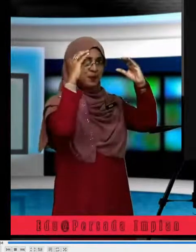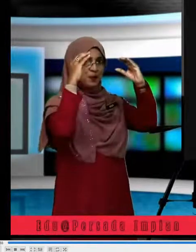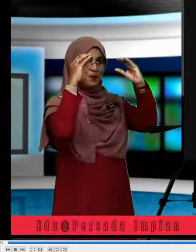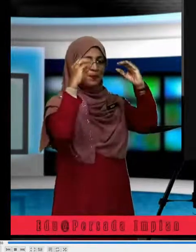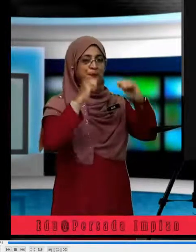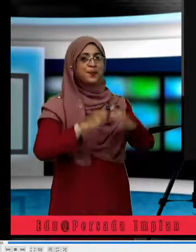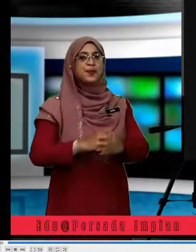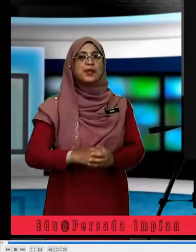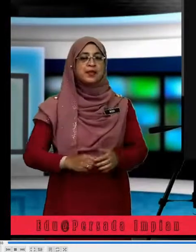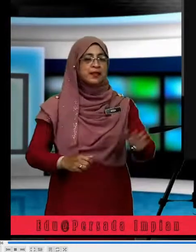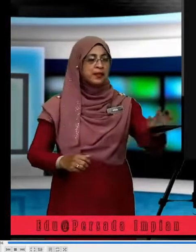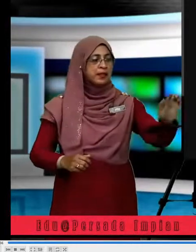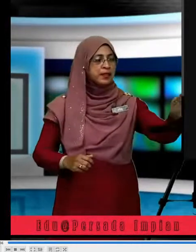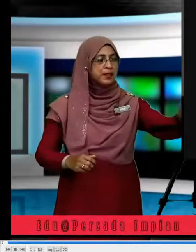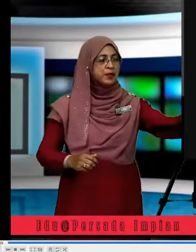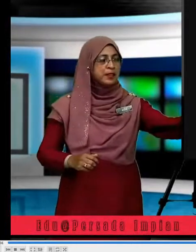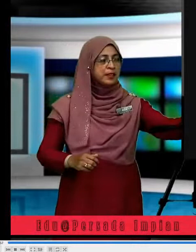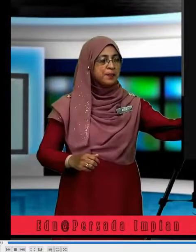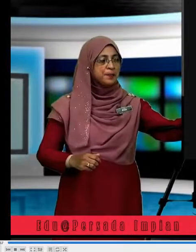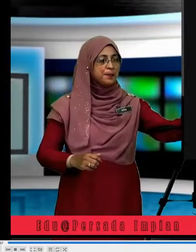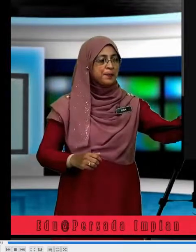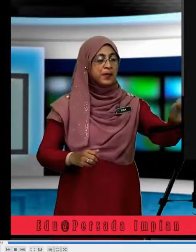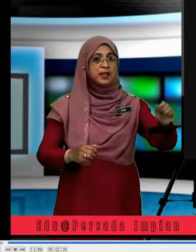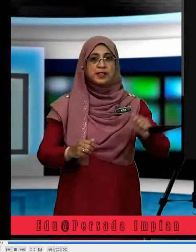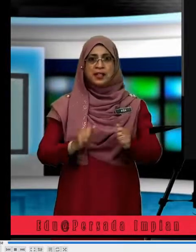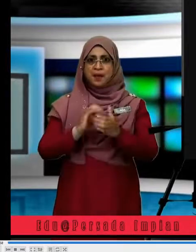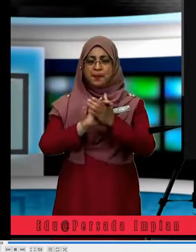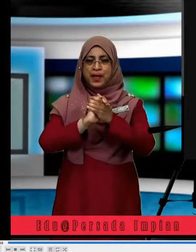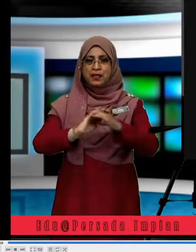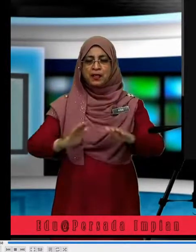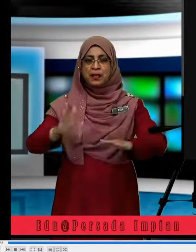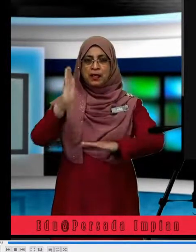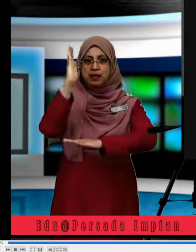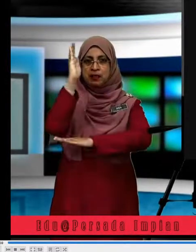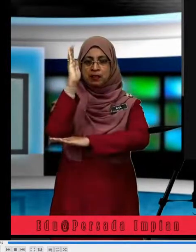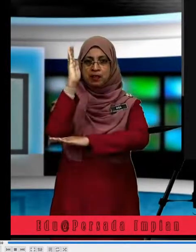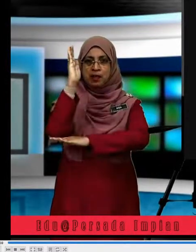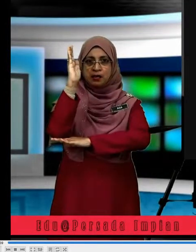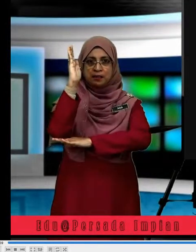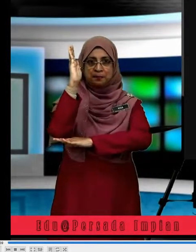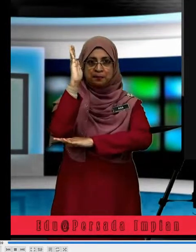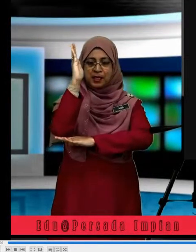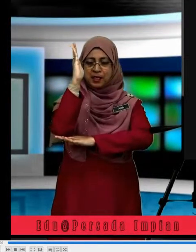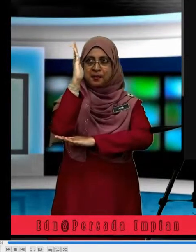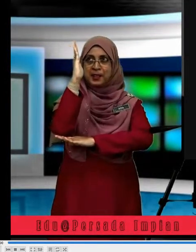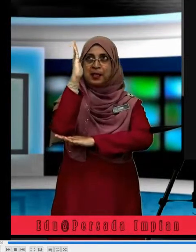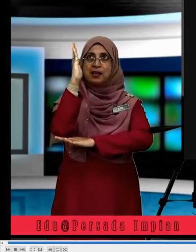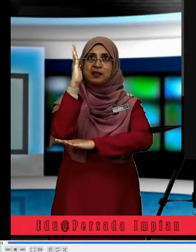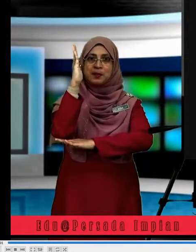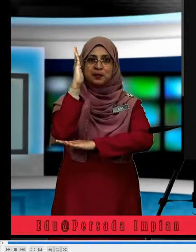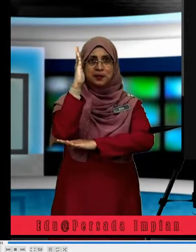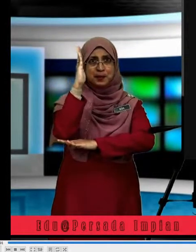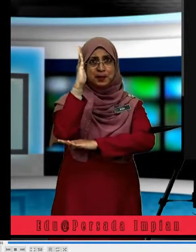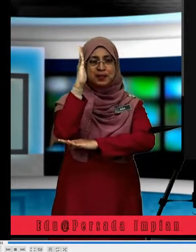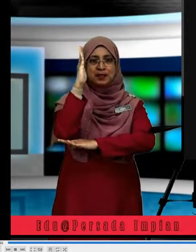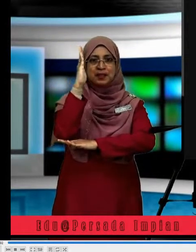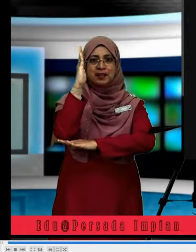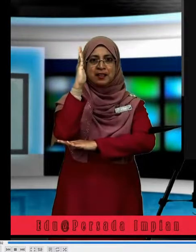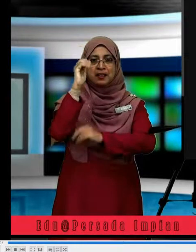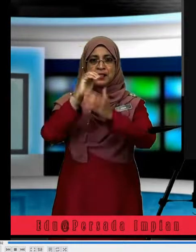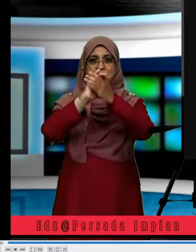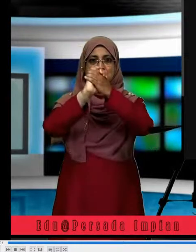Cikgu seterusnya selamat tengah hal-hal matahari betul-betul